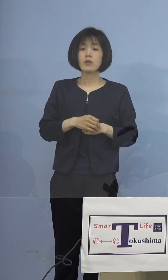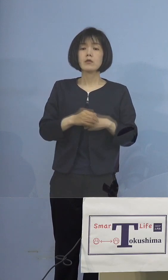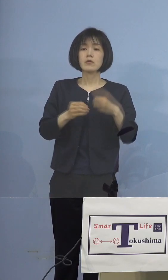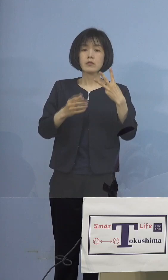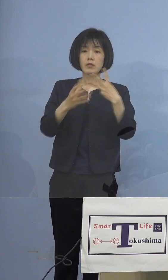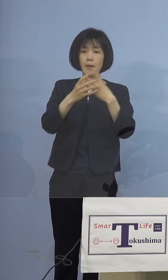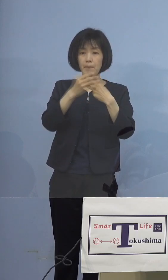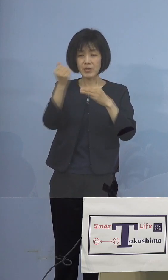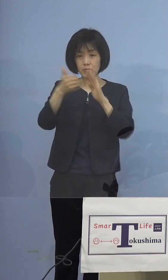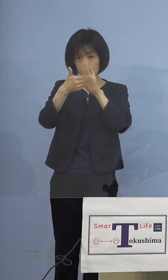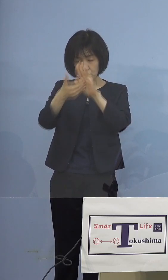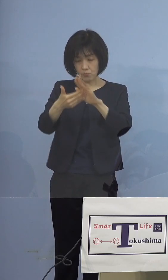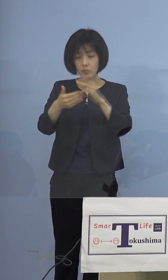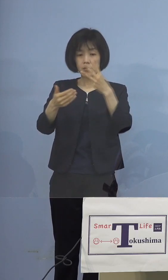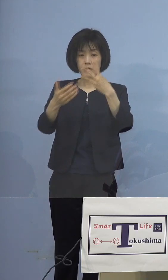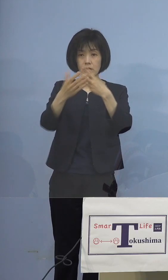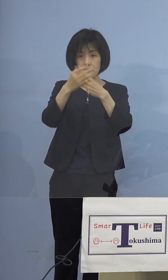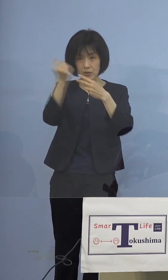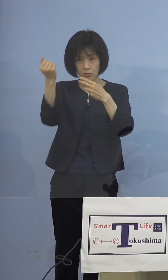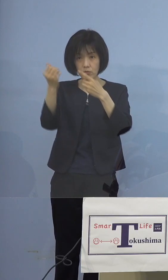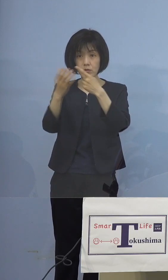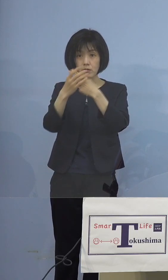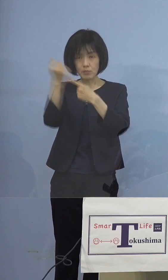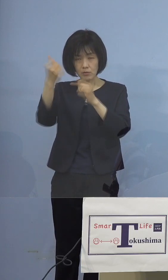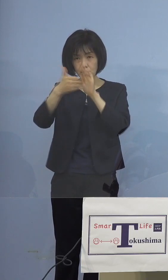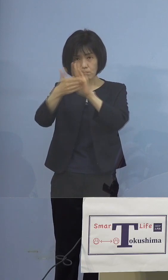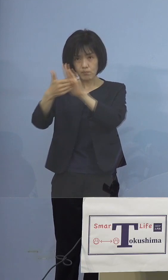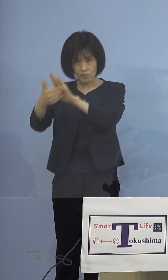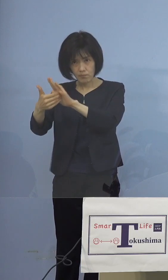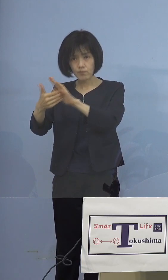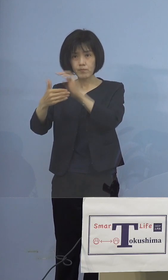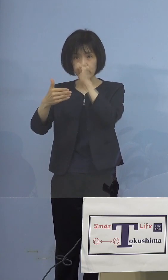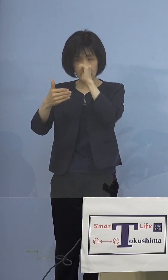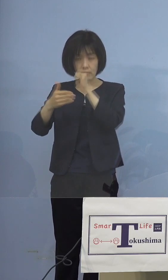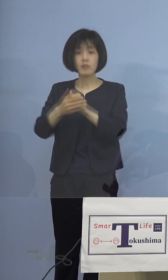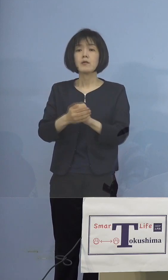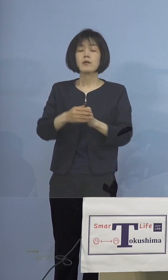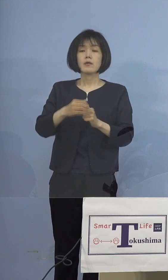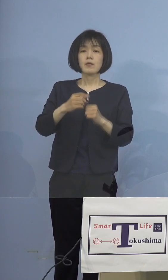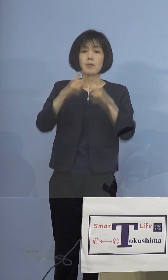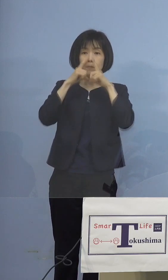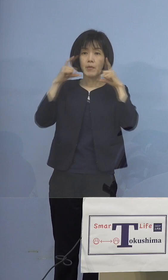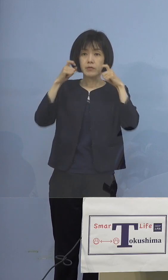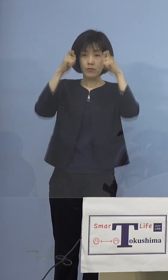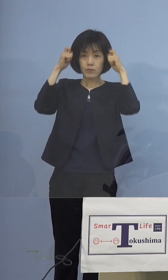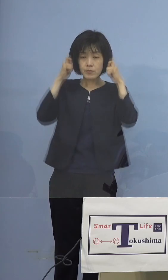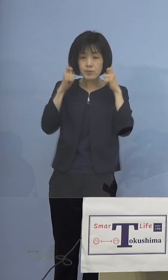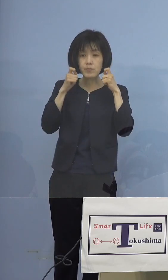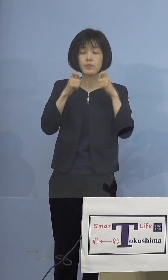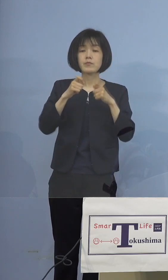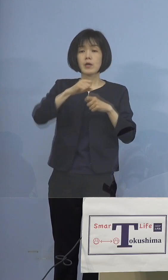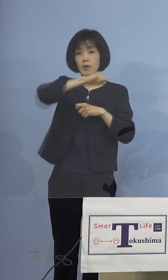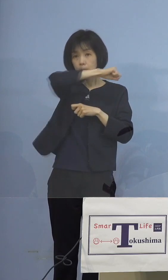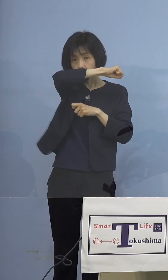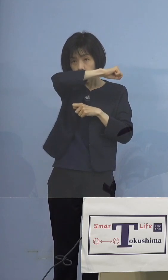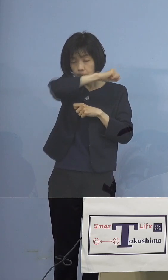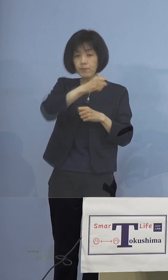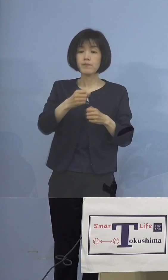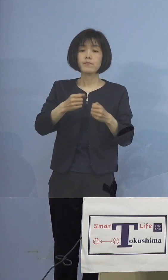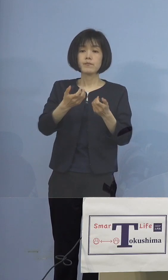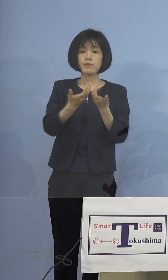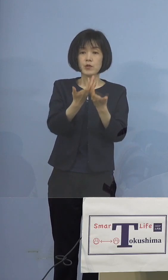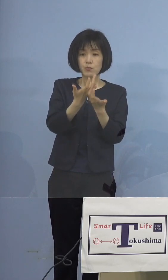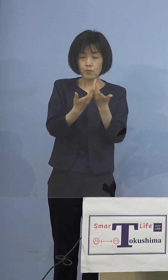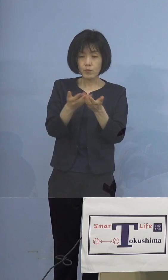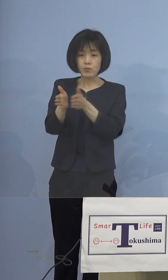についても回避し、マスク着用、咳エチケット、手洗い、手指消毒、うがい等の